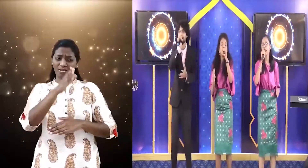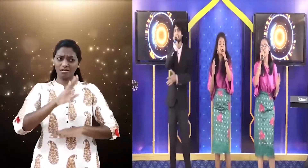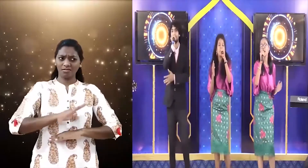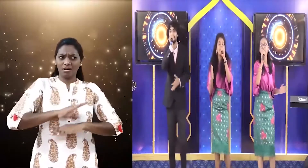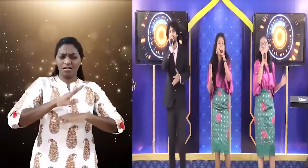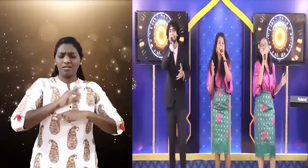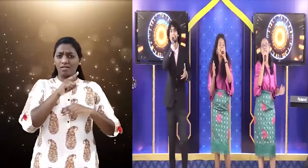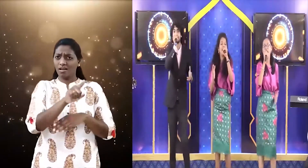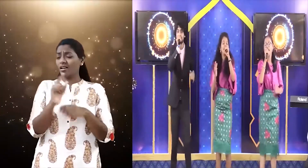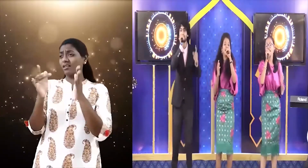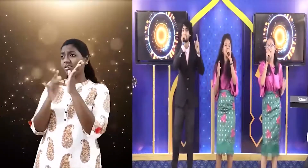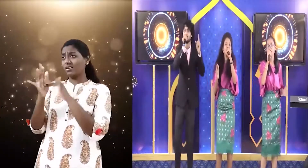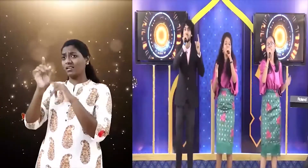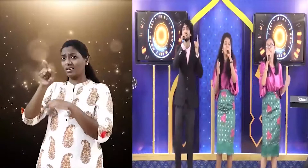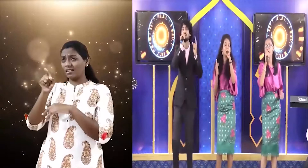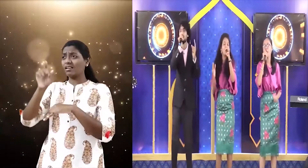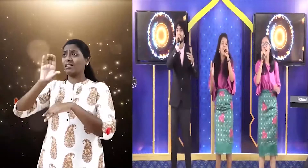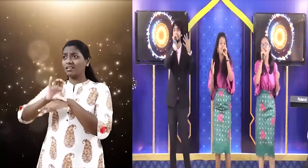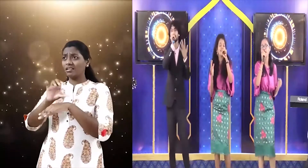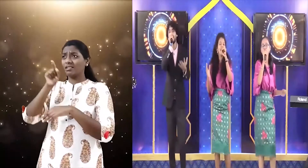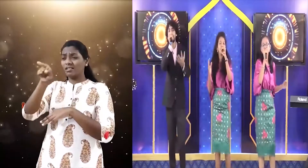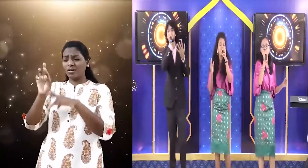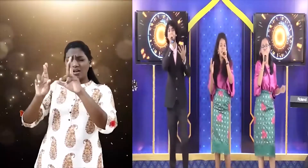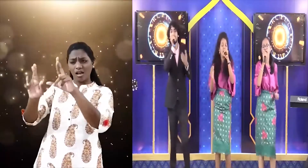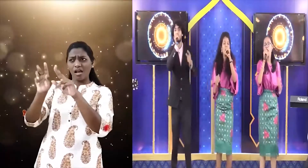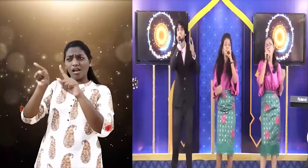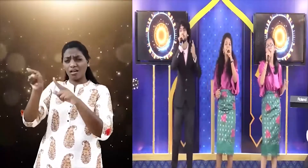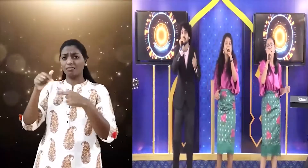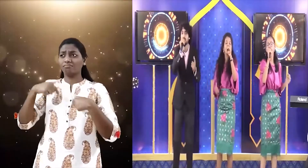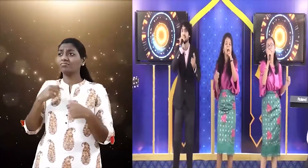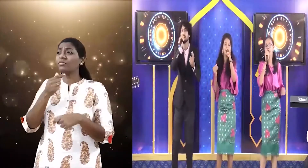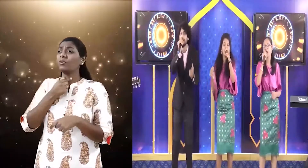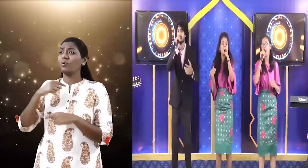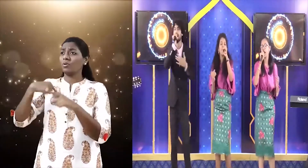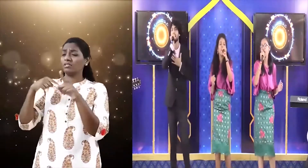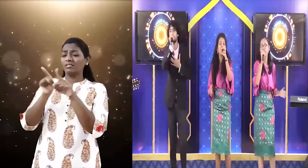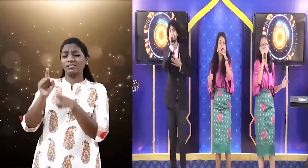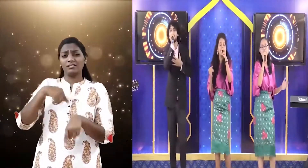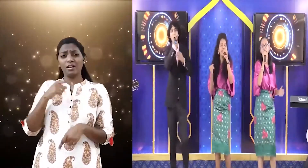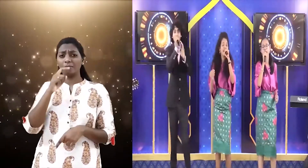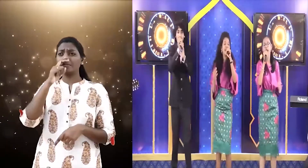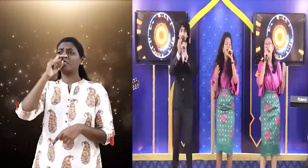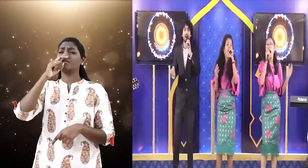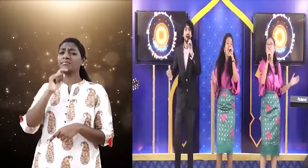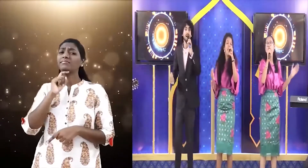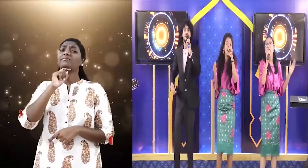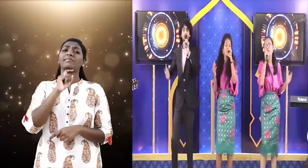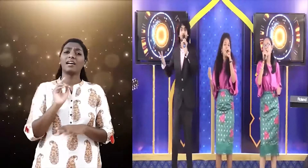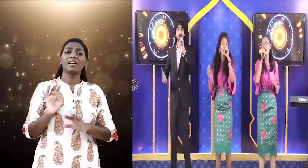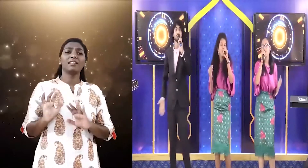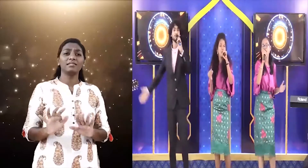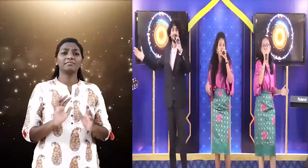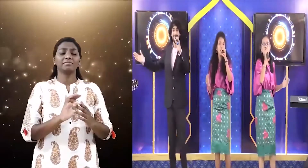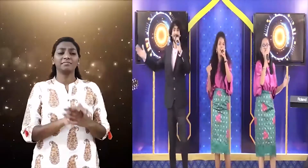चर्च ही समाधान है, यीशु एकमात्र आशा है, उसकी इच्छा हमारे लिए